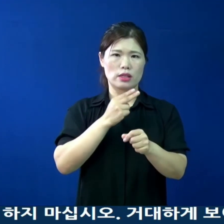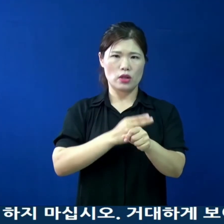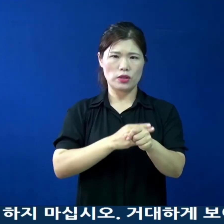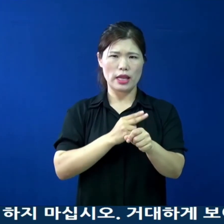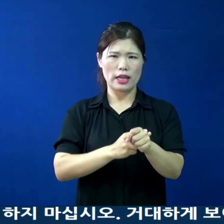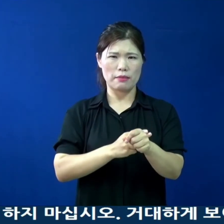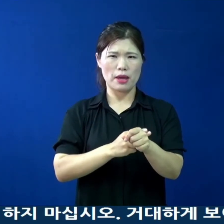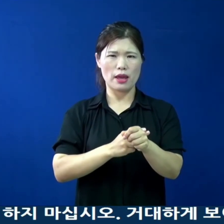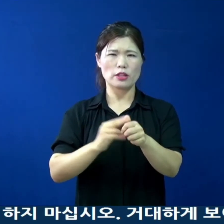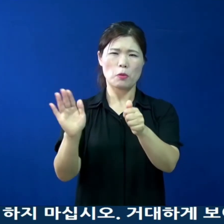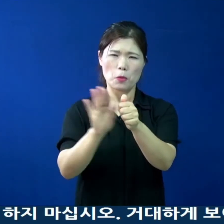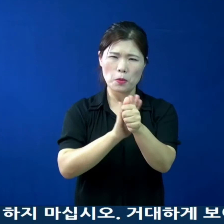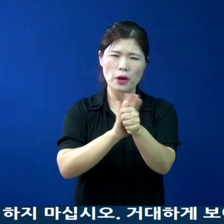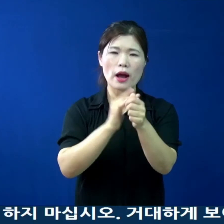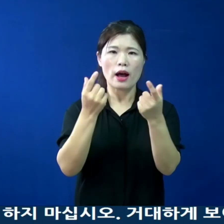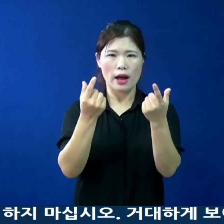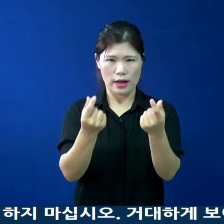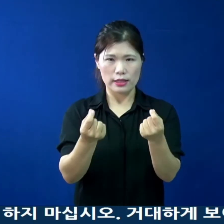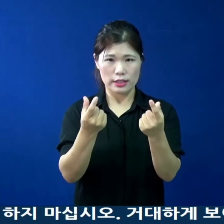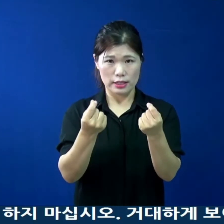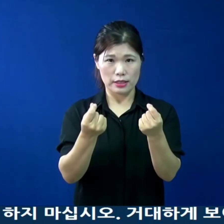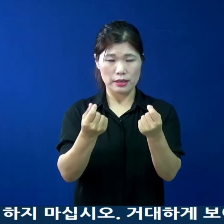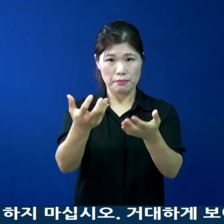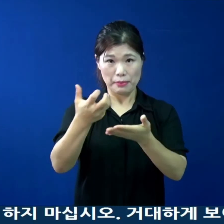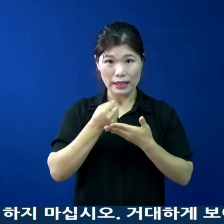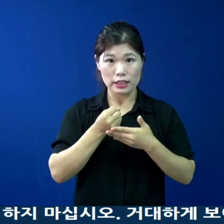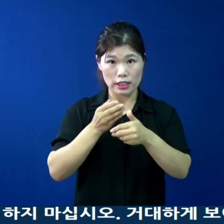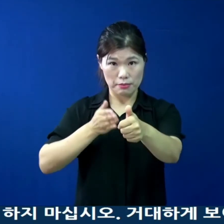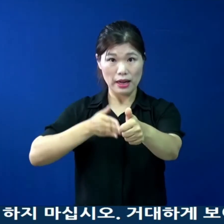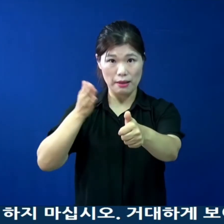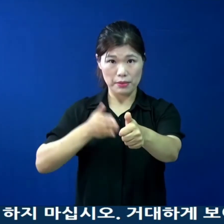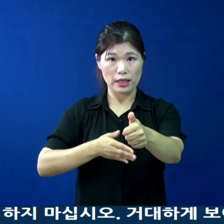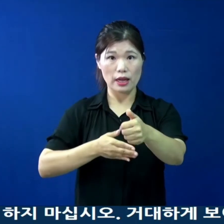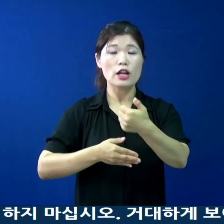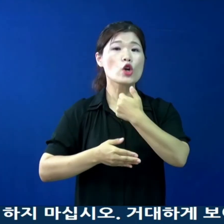권면합니다. 우리 다 함께 로마서 8장 말씀을 한번 찾아보겠습니다.